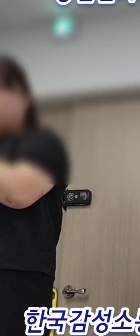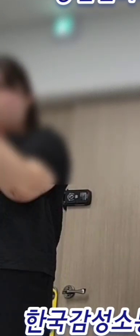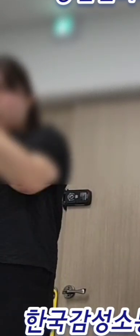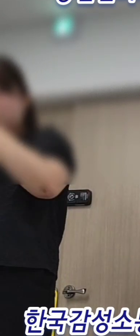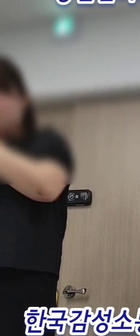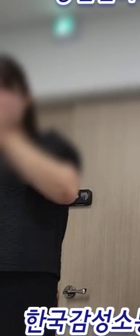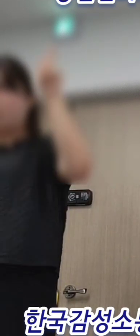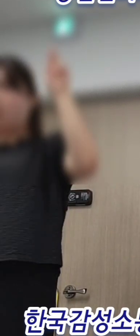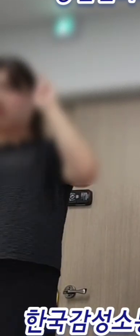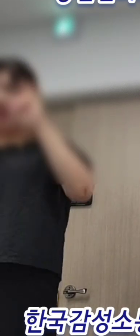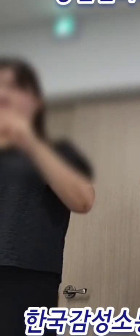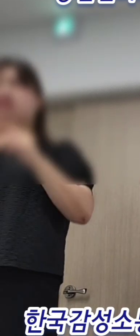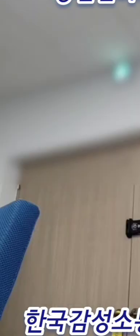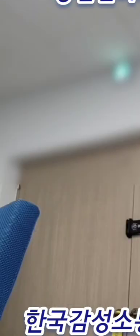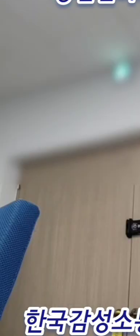에너지와 수많은 아이디어들을 막